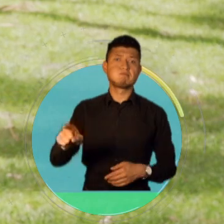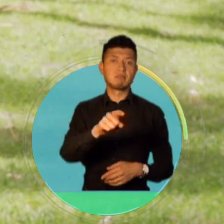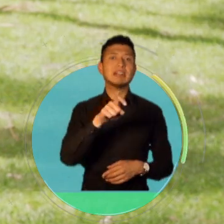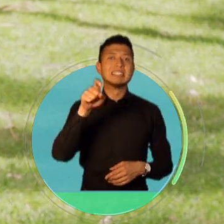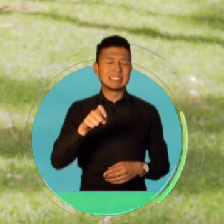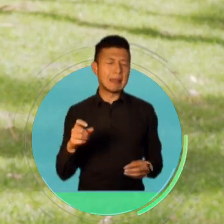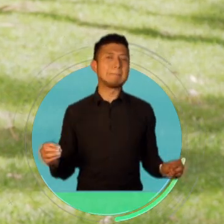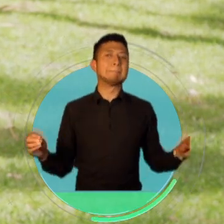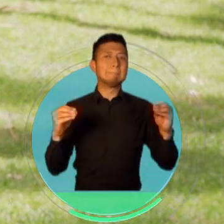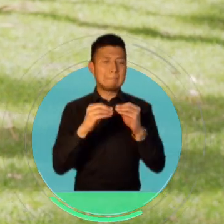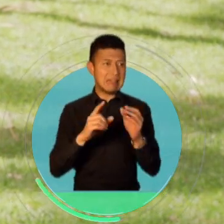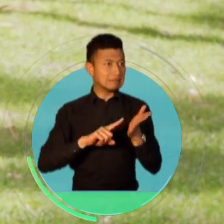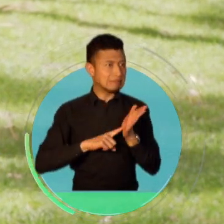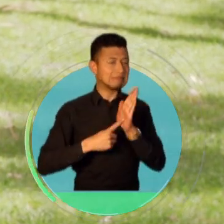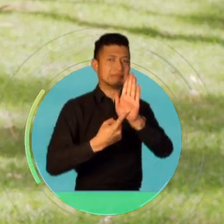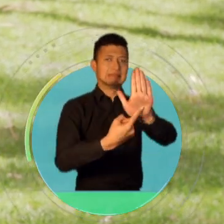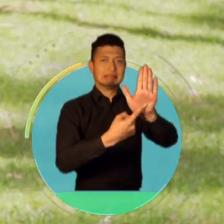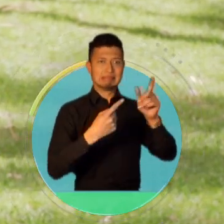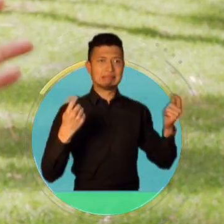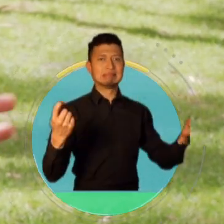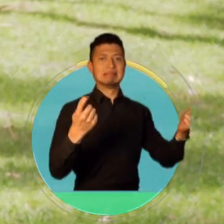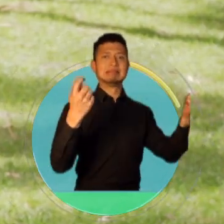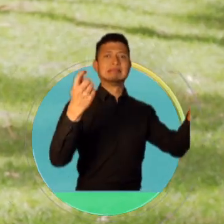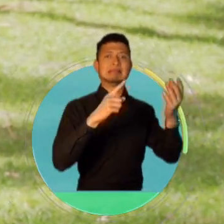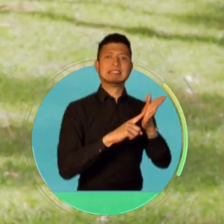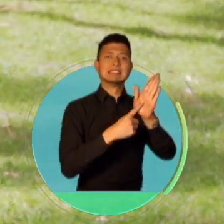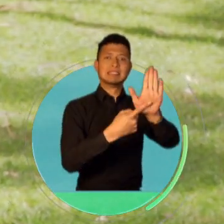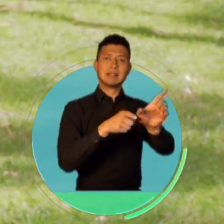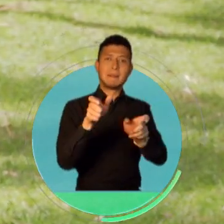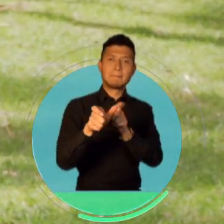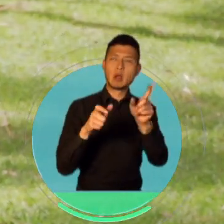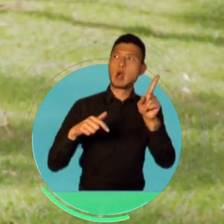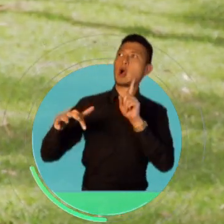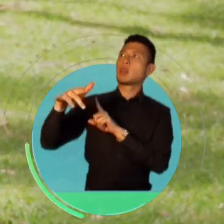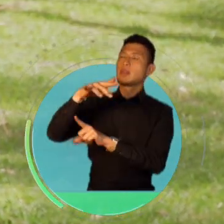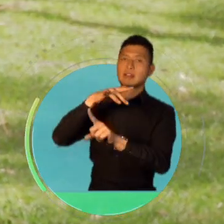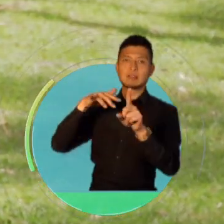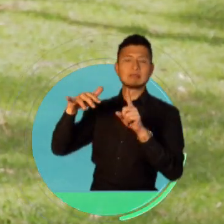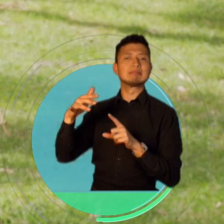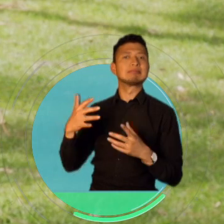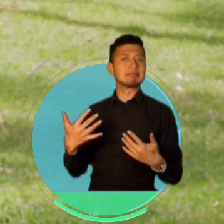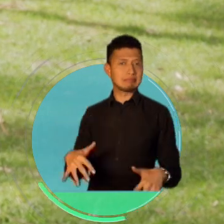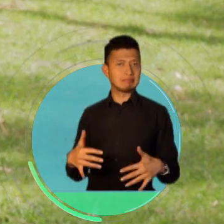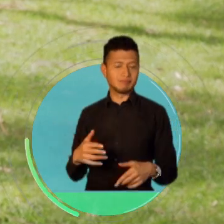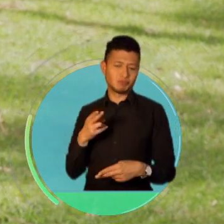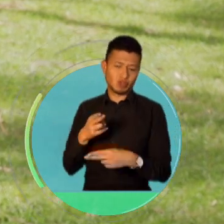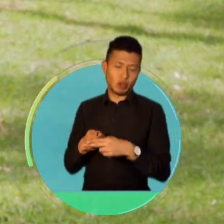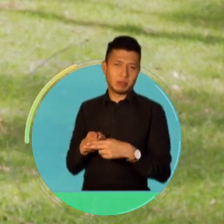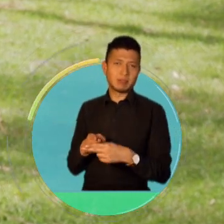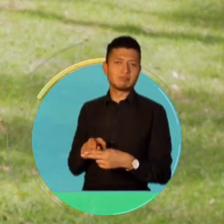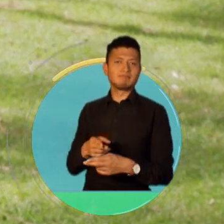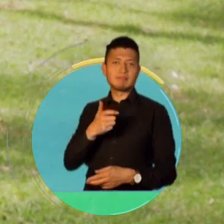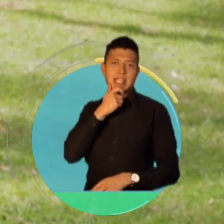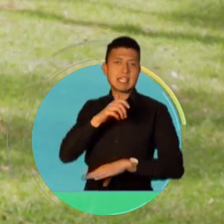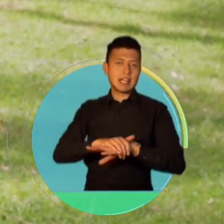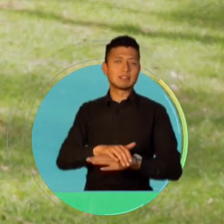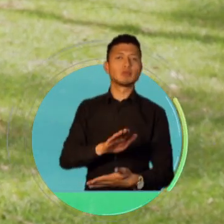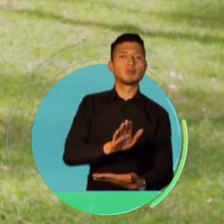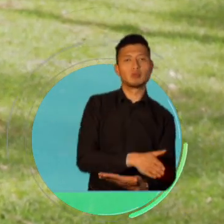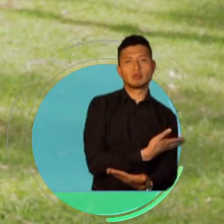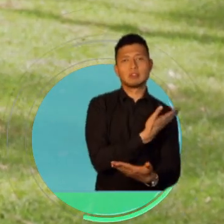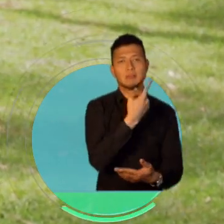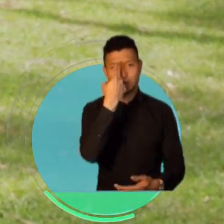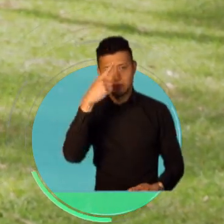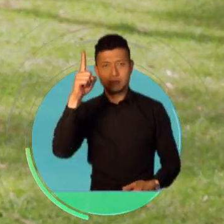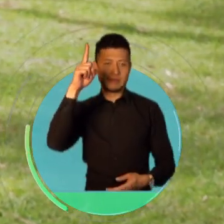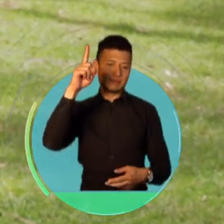un poquito más de trascendencia y como para que entre más la gente en contexto por eso se tomó el nombre de music for life además hay una